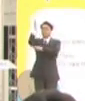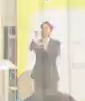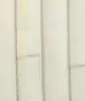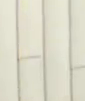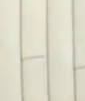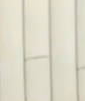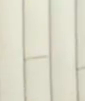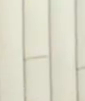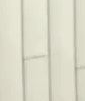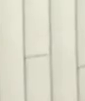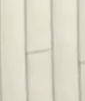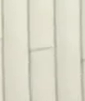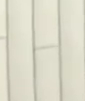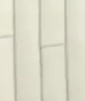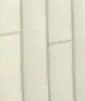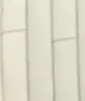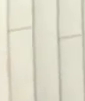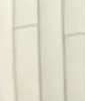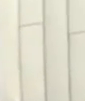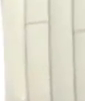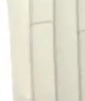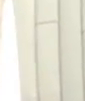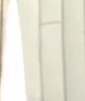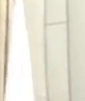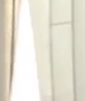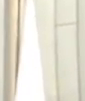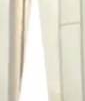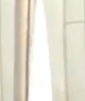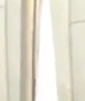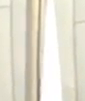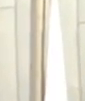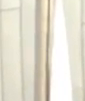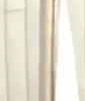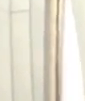위하여 충성을 다할 것을 굳게 다짐합니다.